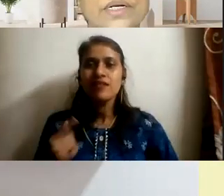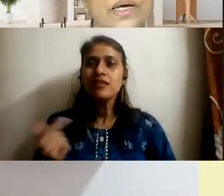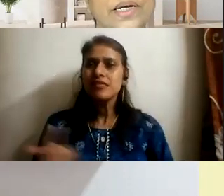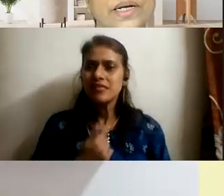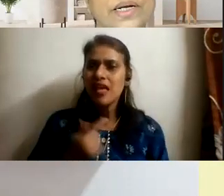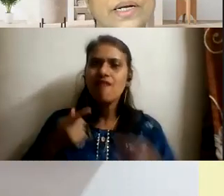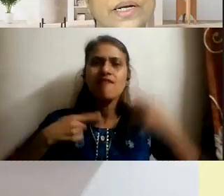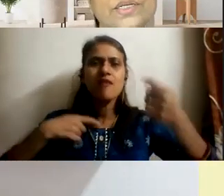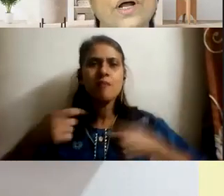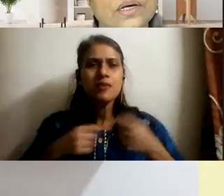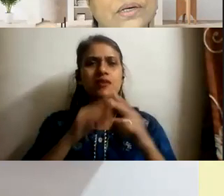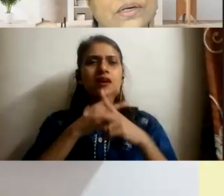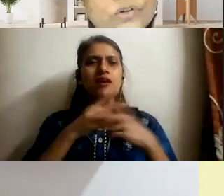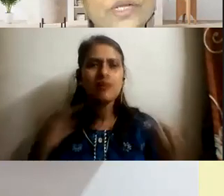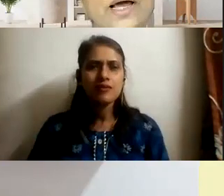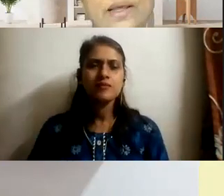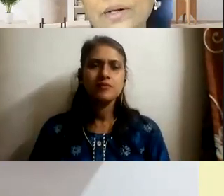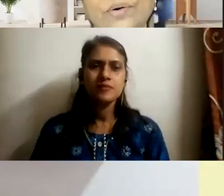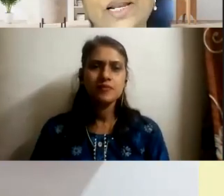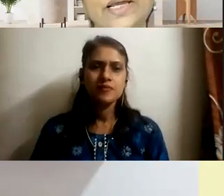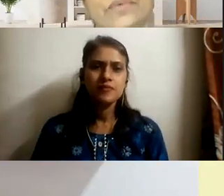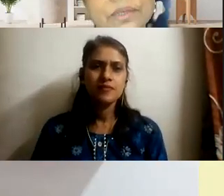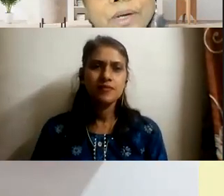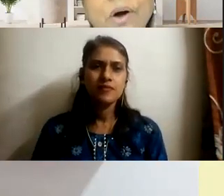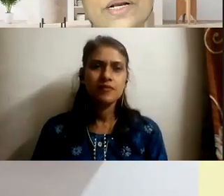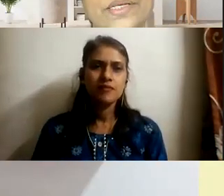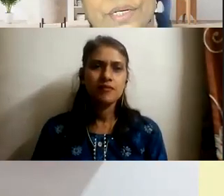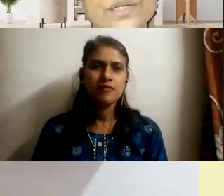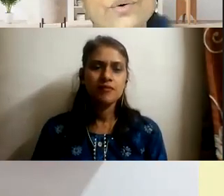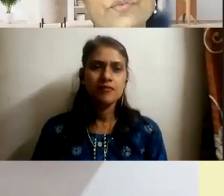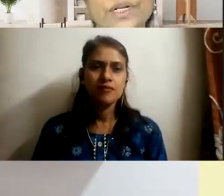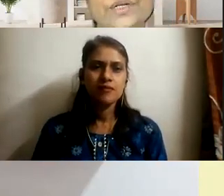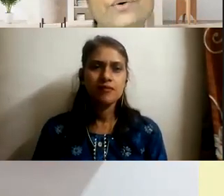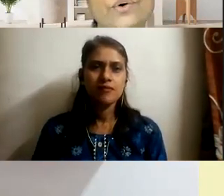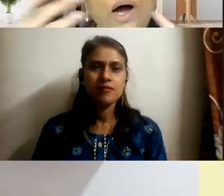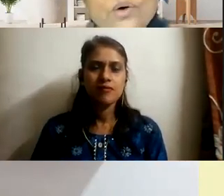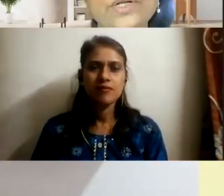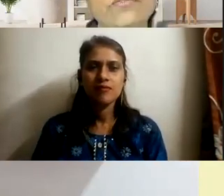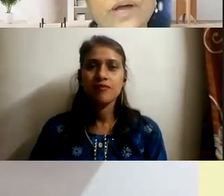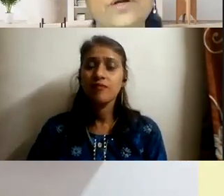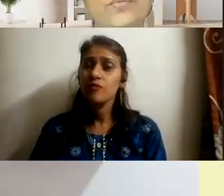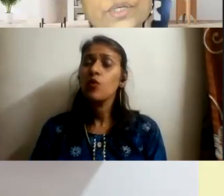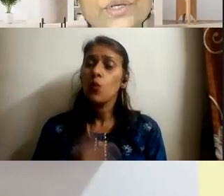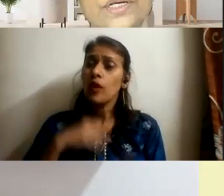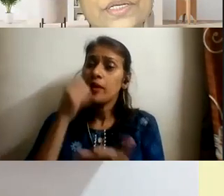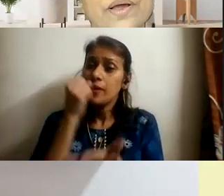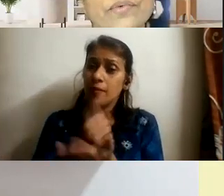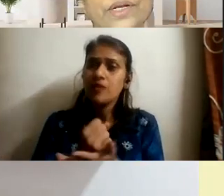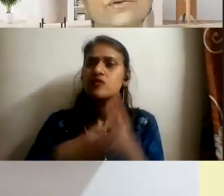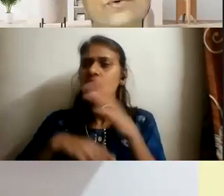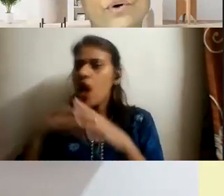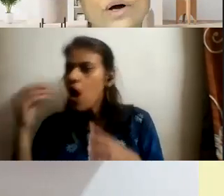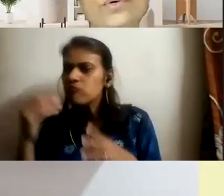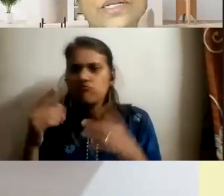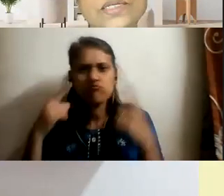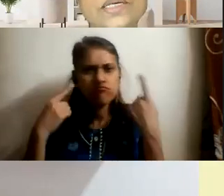एम्प्लॉयमेंट वॉज नॉट फुली अलाइन विद ऑर्गेनाइजेशन गोल्स. वी नीड टू गो आउट एंड फाइंड अपॉर्चुनिटीज. वी नीड